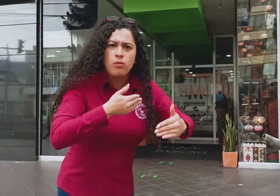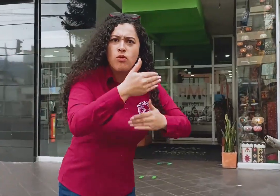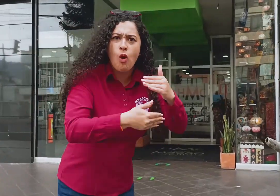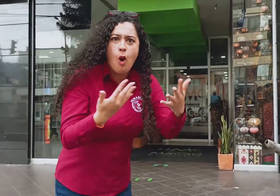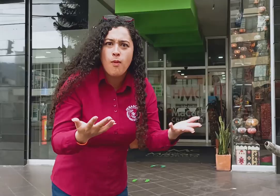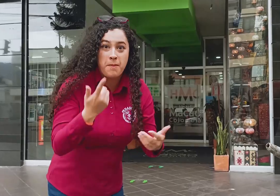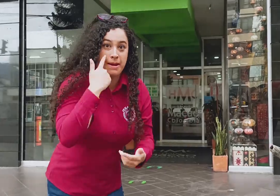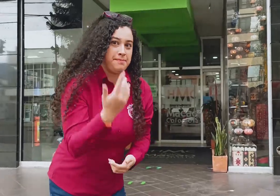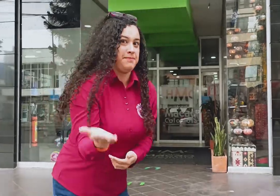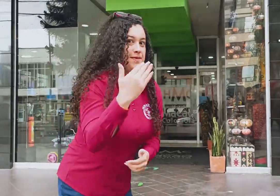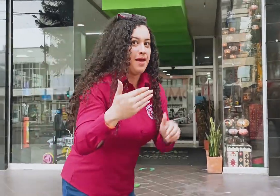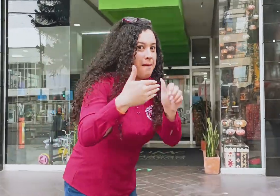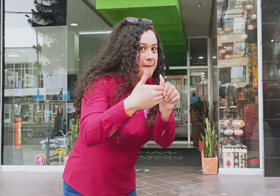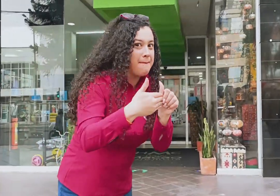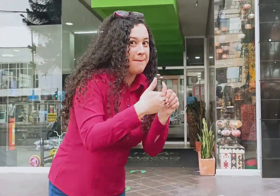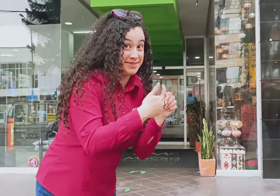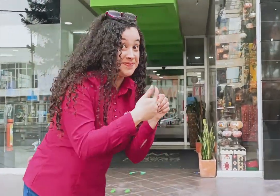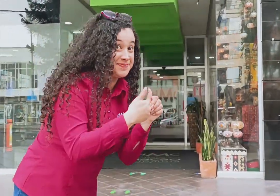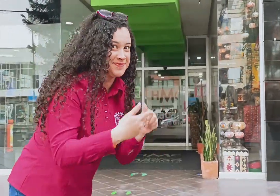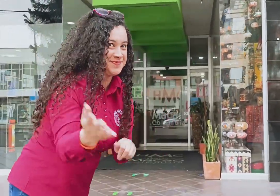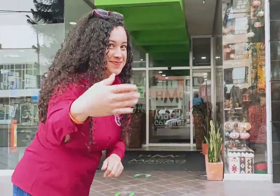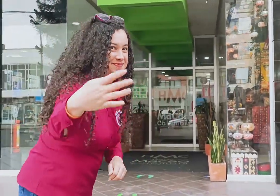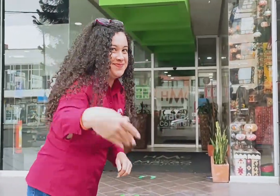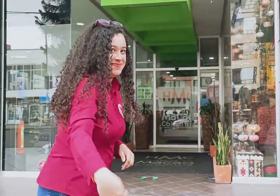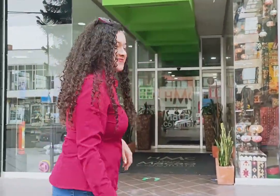contaré cómo será el ingreso hasta el lugar de reunión acompáñenme